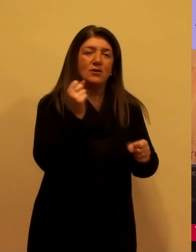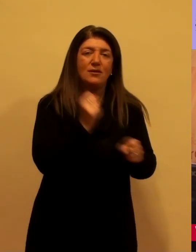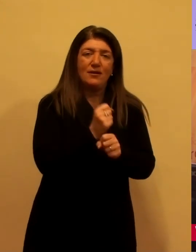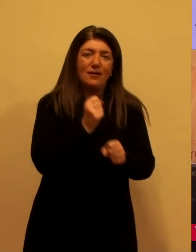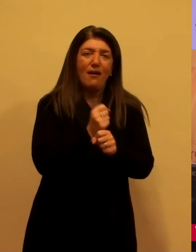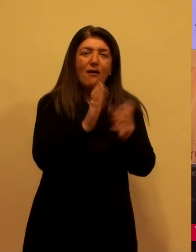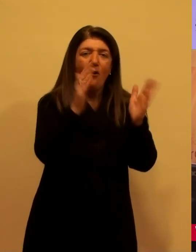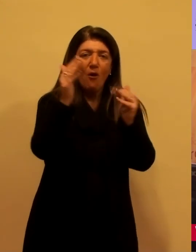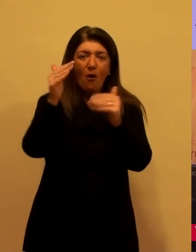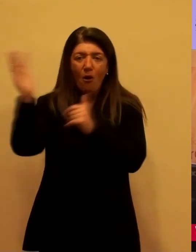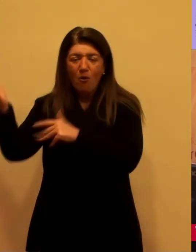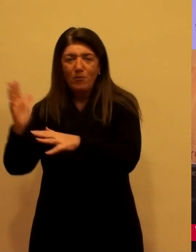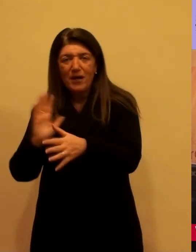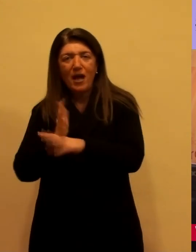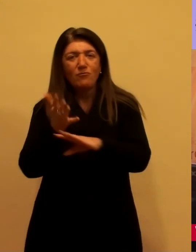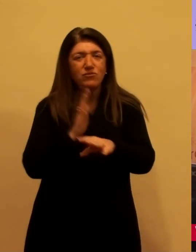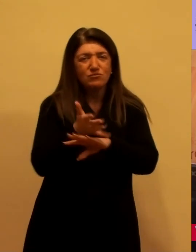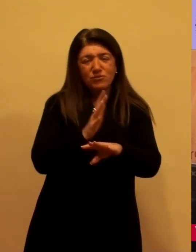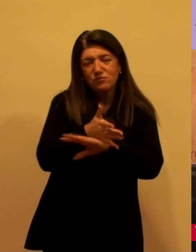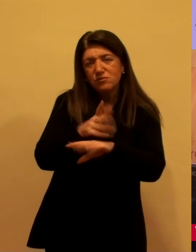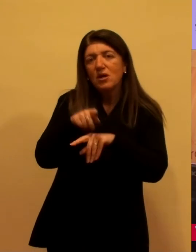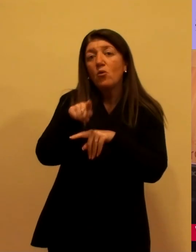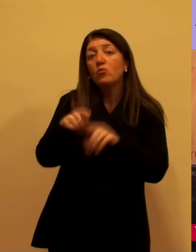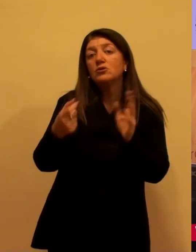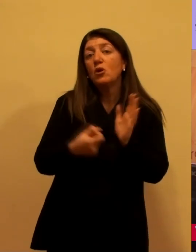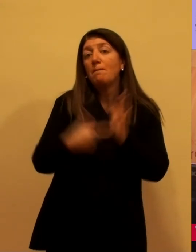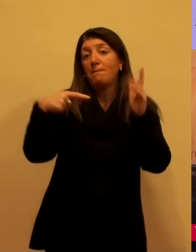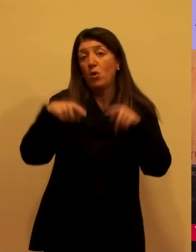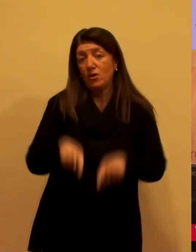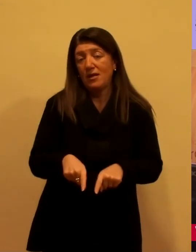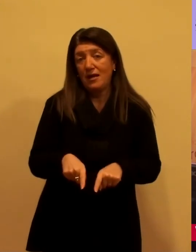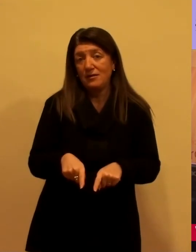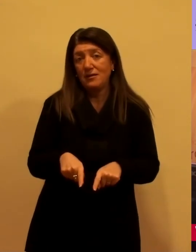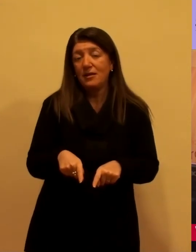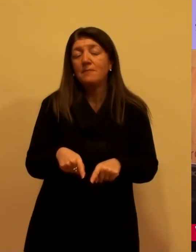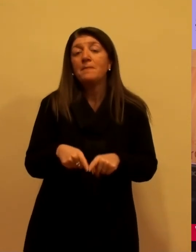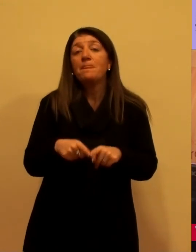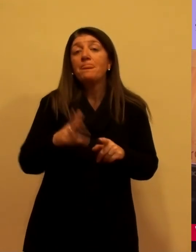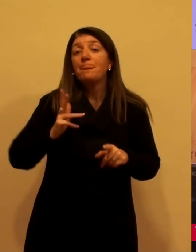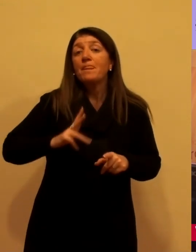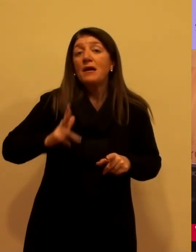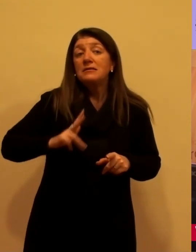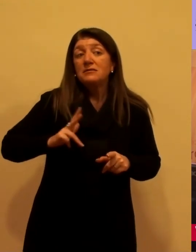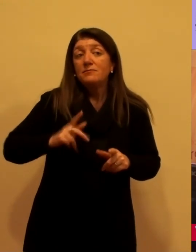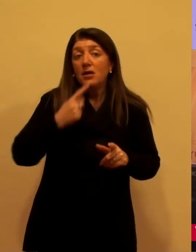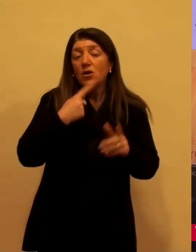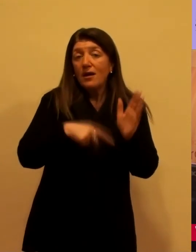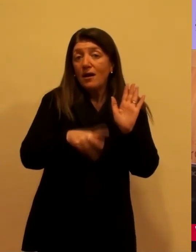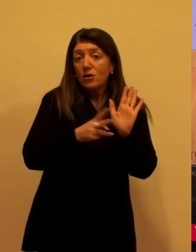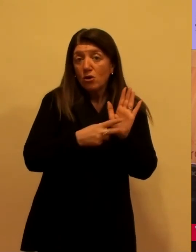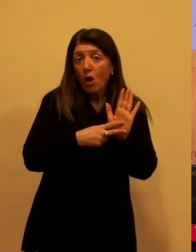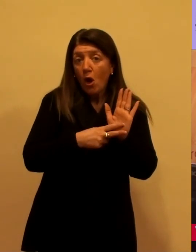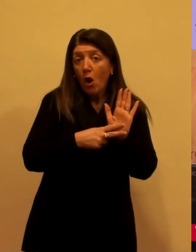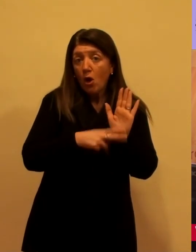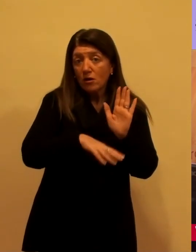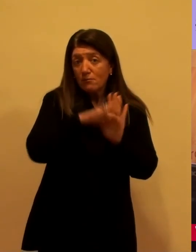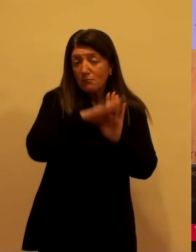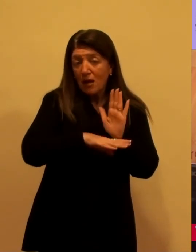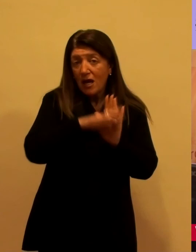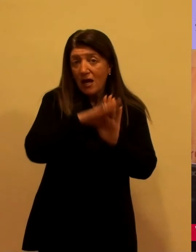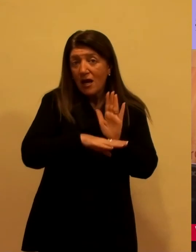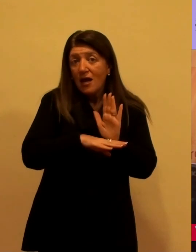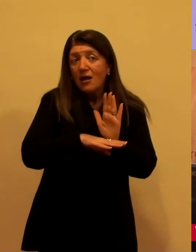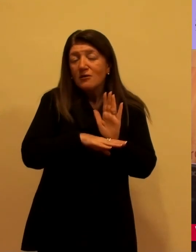anche questo è importante, bene. Questo come esempio di tante altre cose, però che non siano buone norme veramente dettate solo da